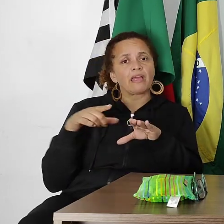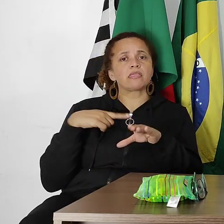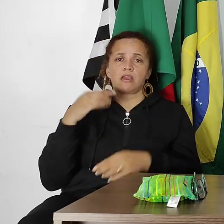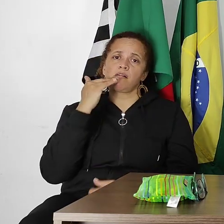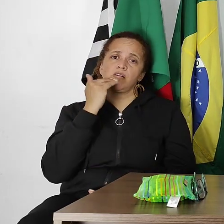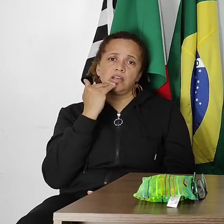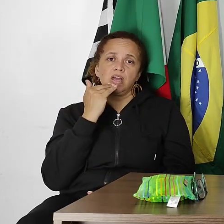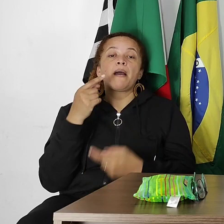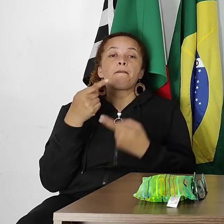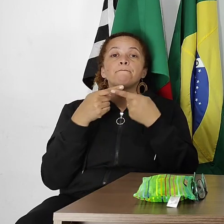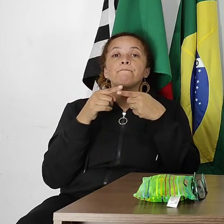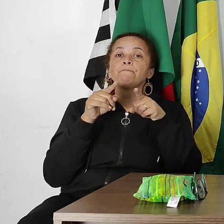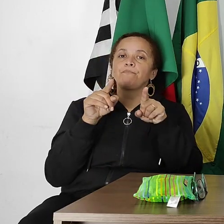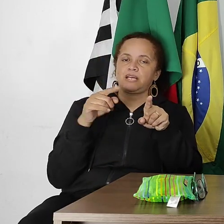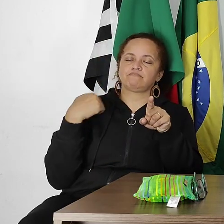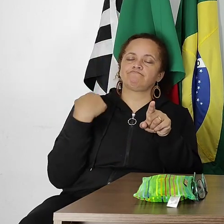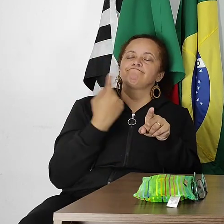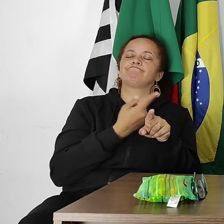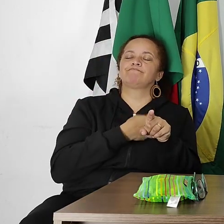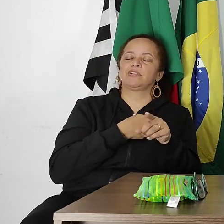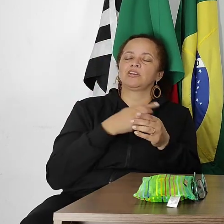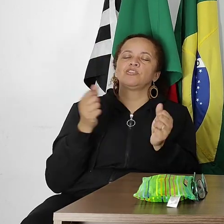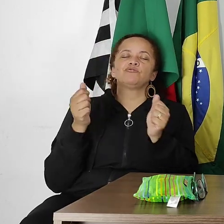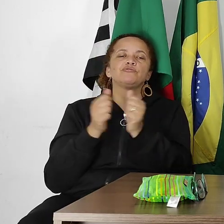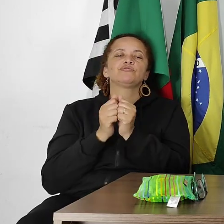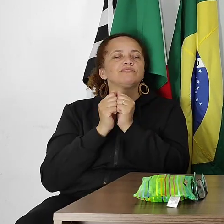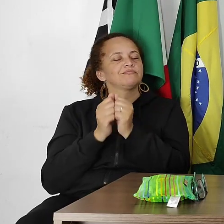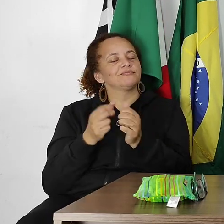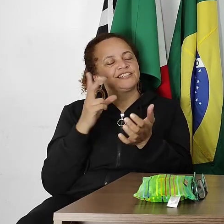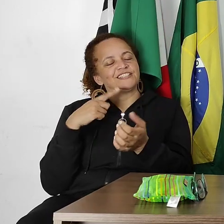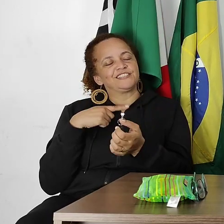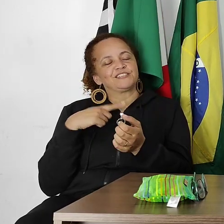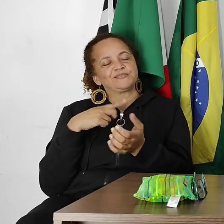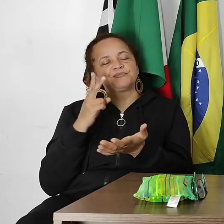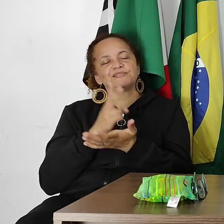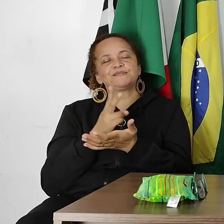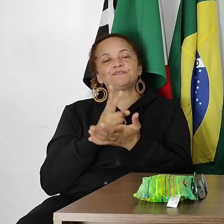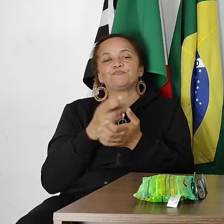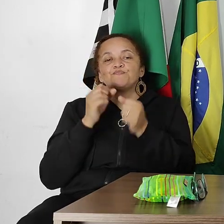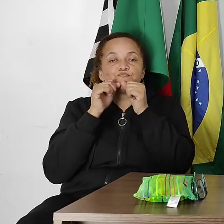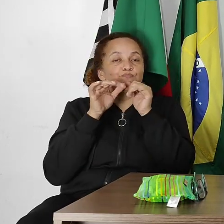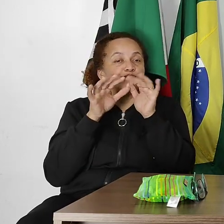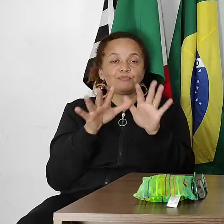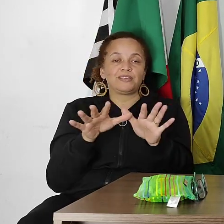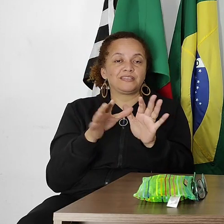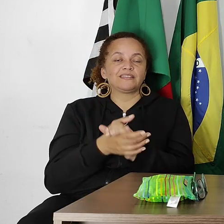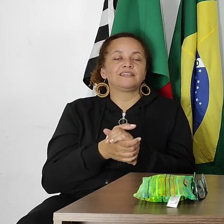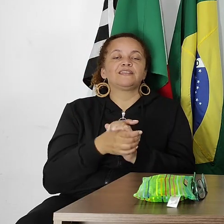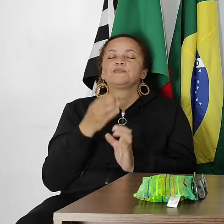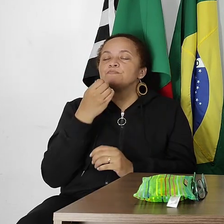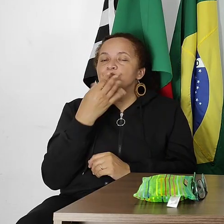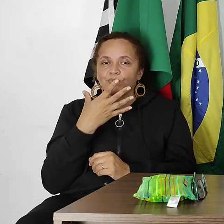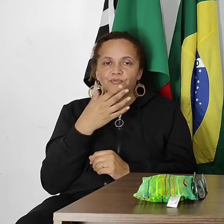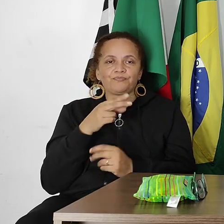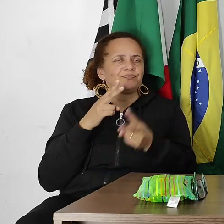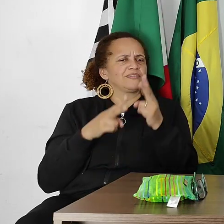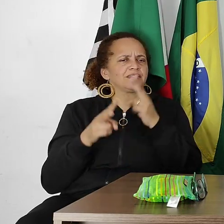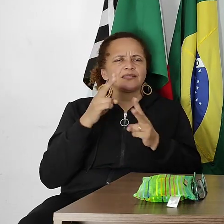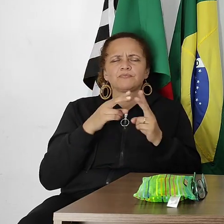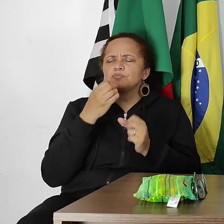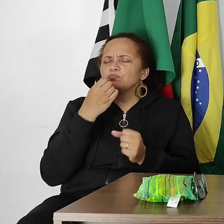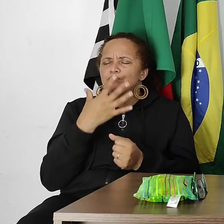nós, assim, quando a gente estava junto, a gente vivia aquele momento, sabe? E era muito bom, até hoje é muito bom estar